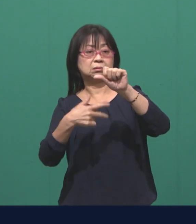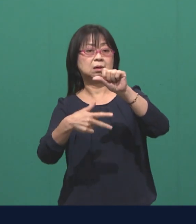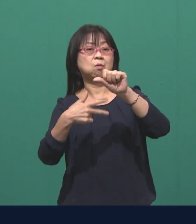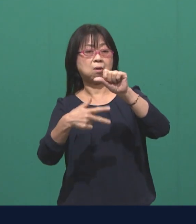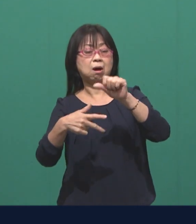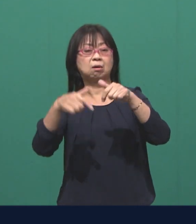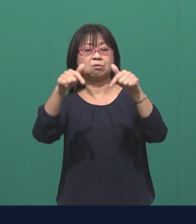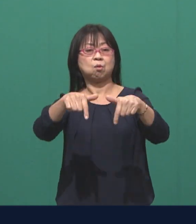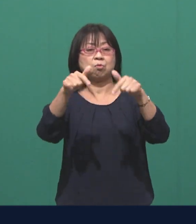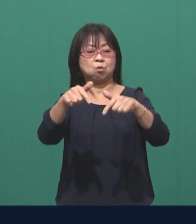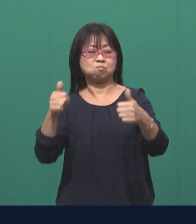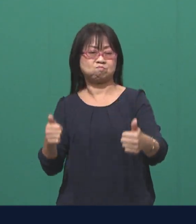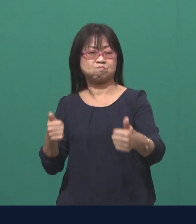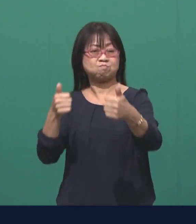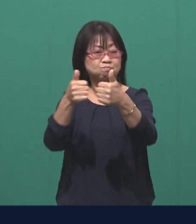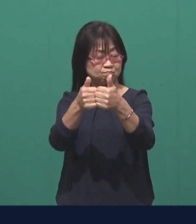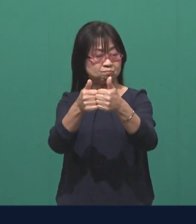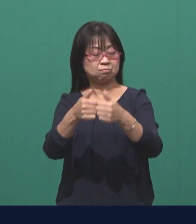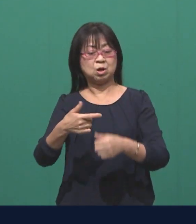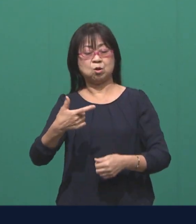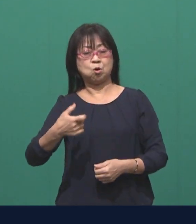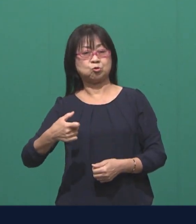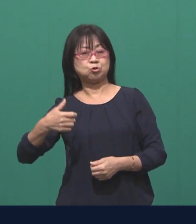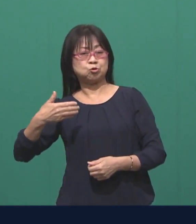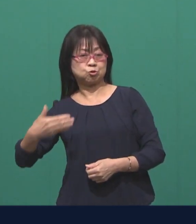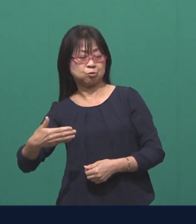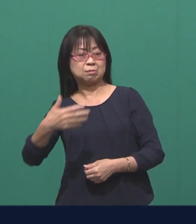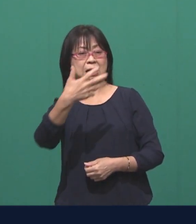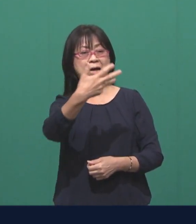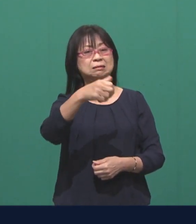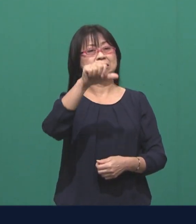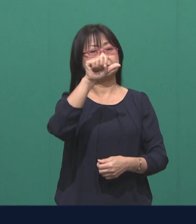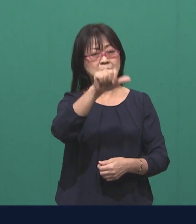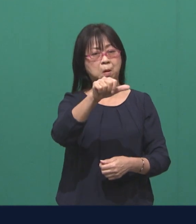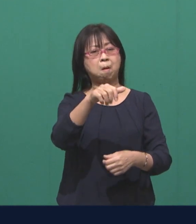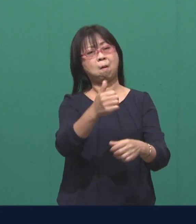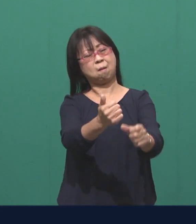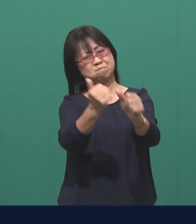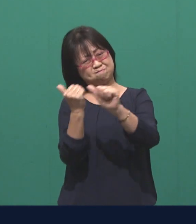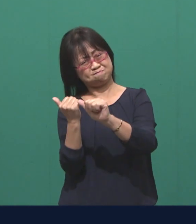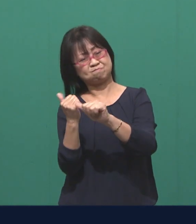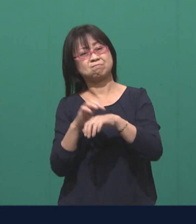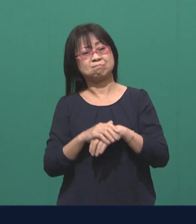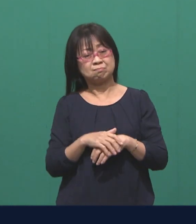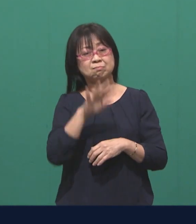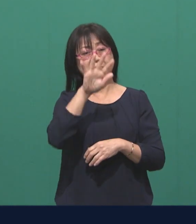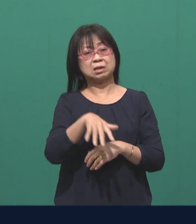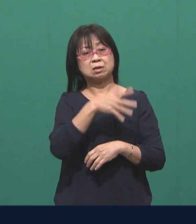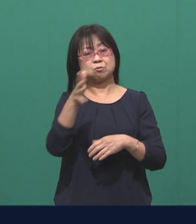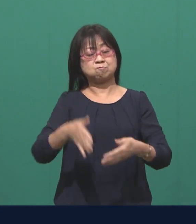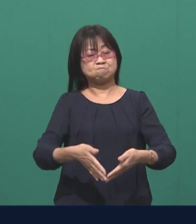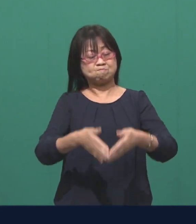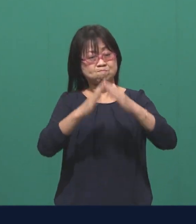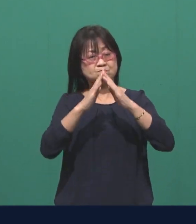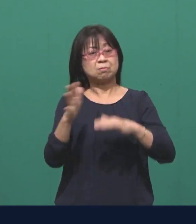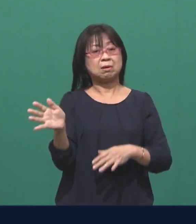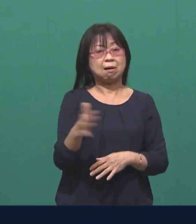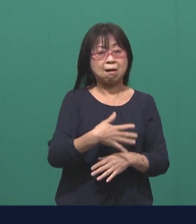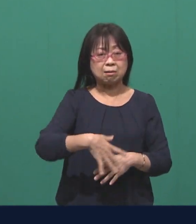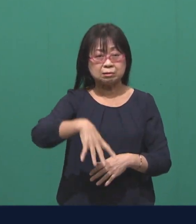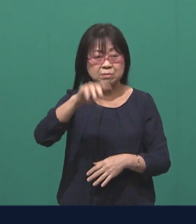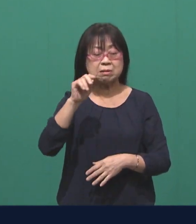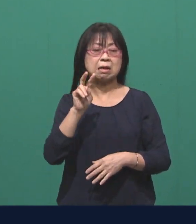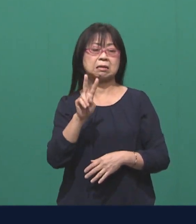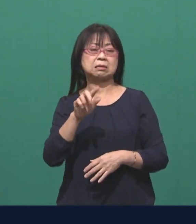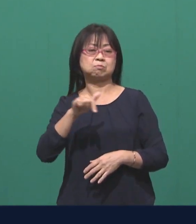滋賀レイクスは今月7日に行われた京都との試合に69対85で敗れ、リ